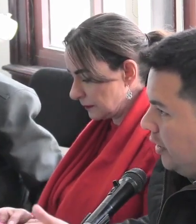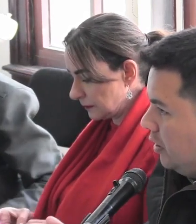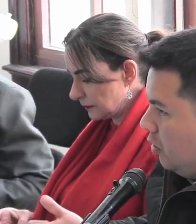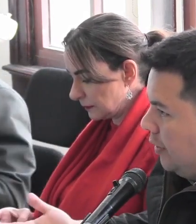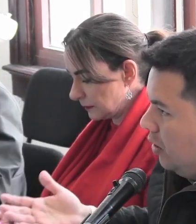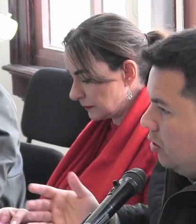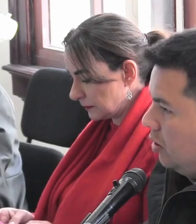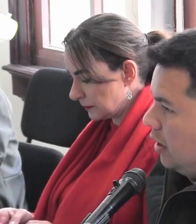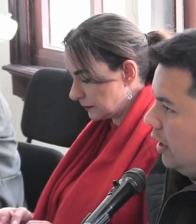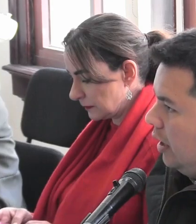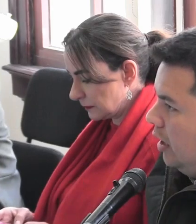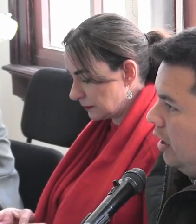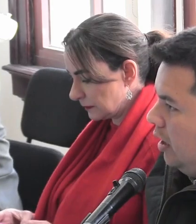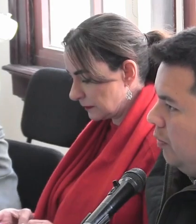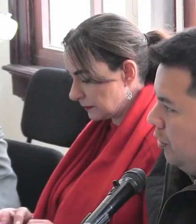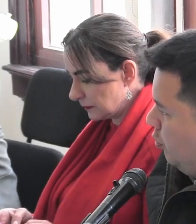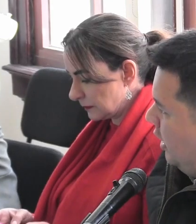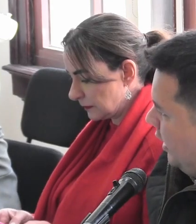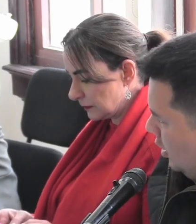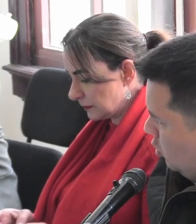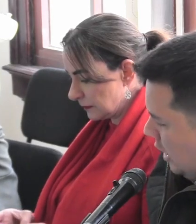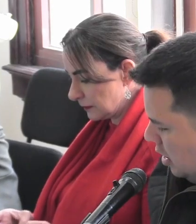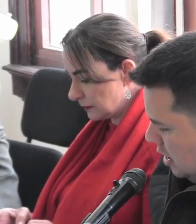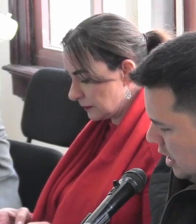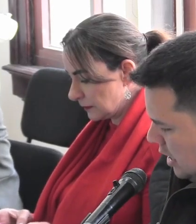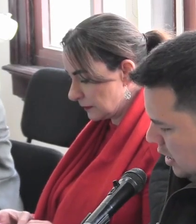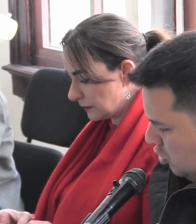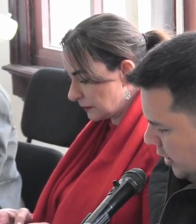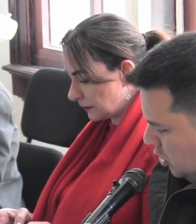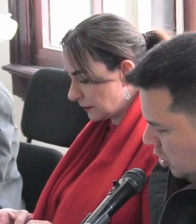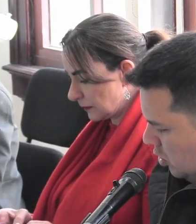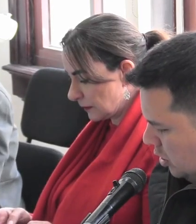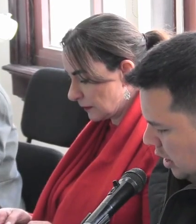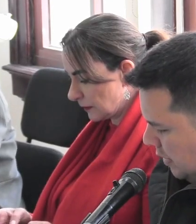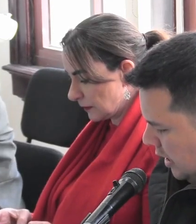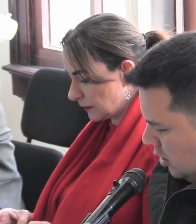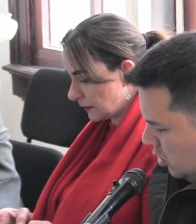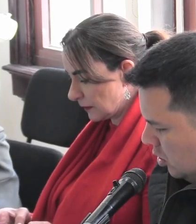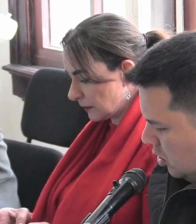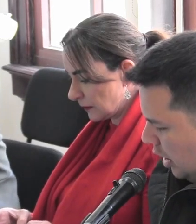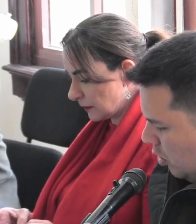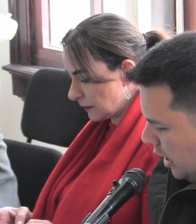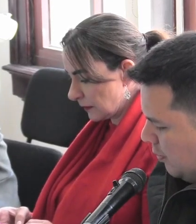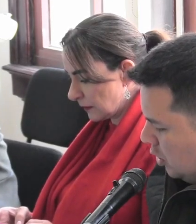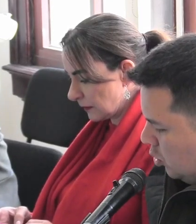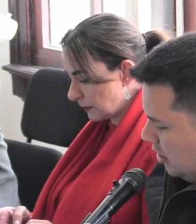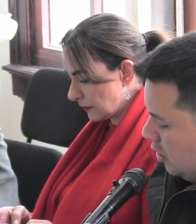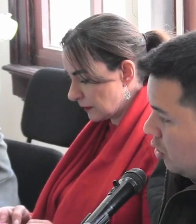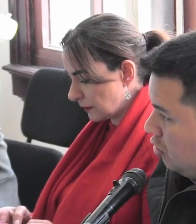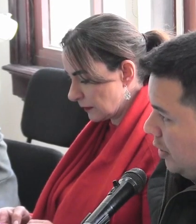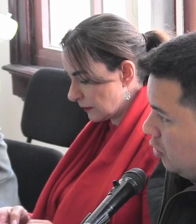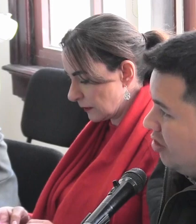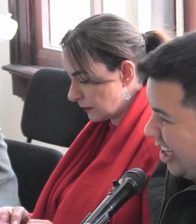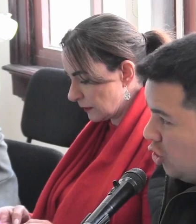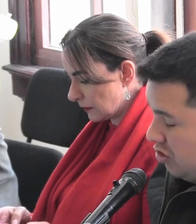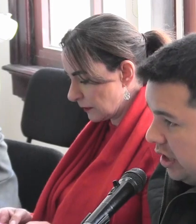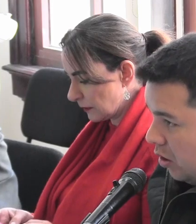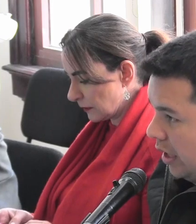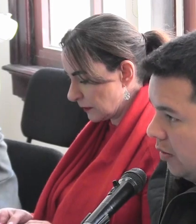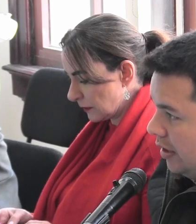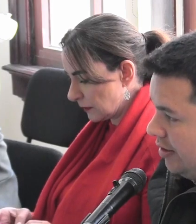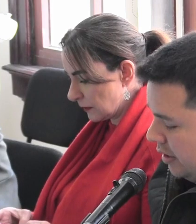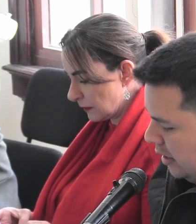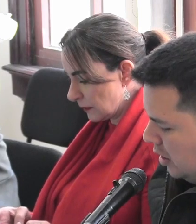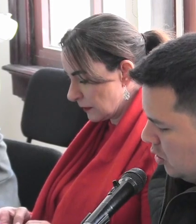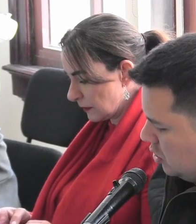es un elefante dormido, pues pueda ejecutar? Y sobre todo, terminando, ¿con qué aptitudes y conocimientos, que yo sí